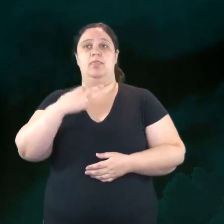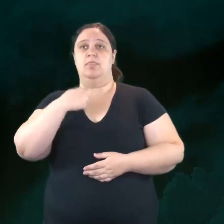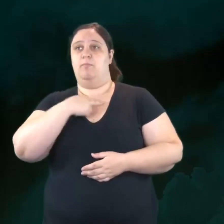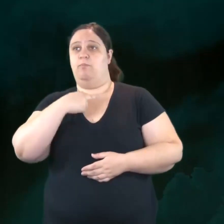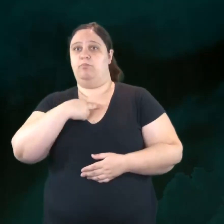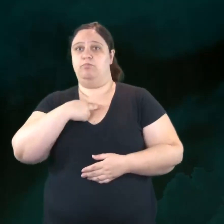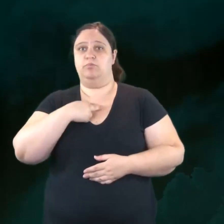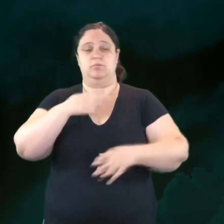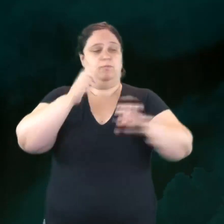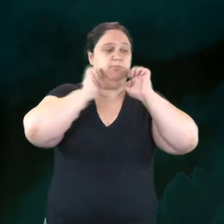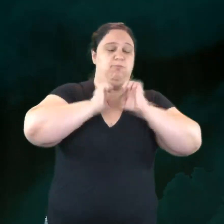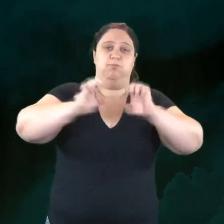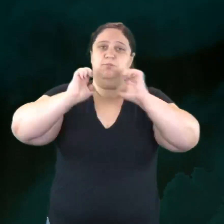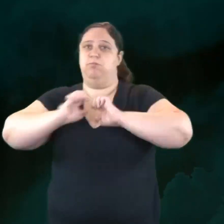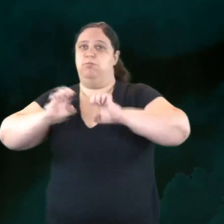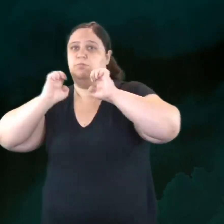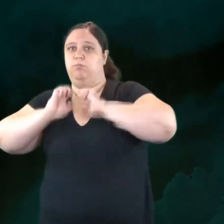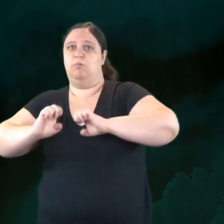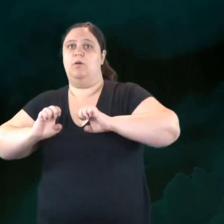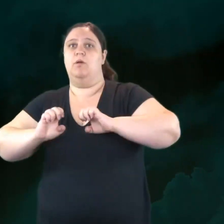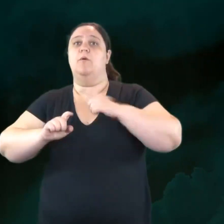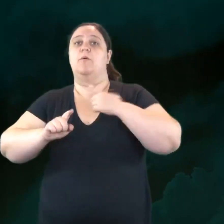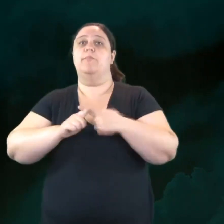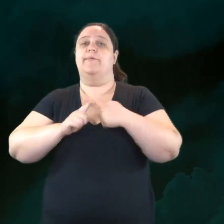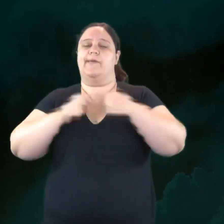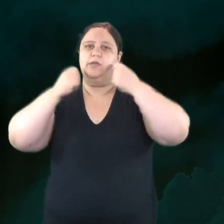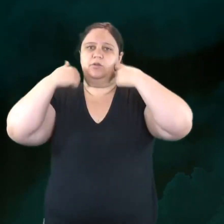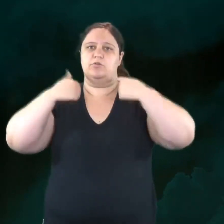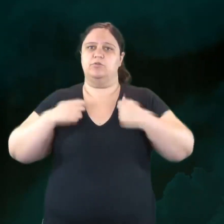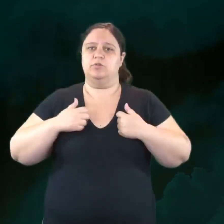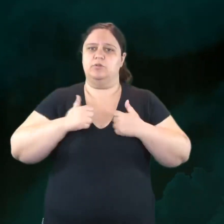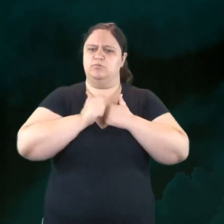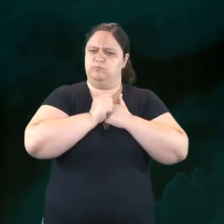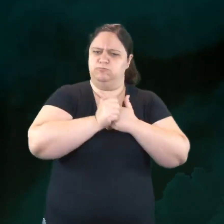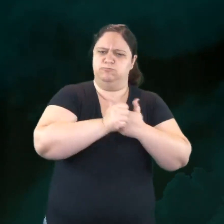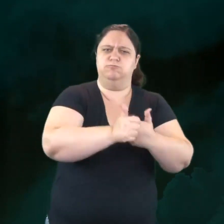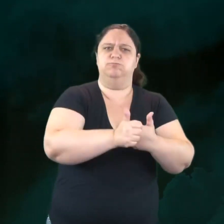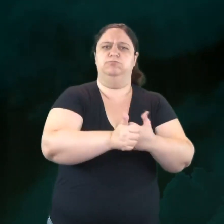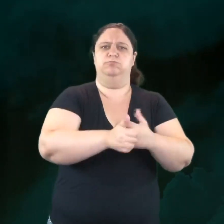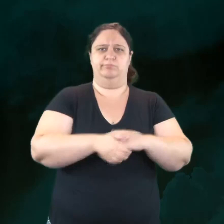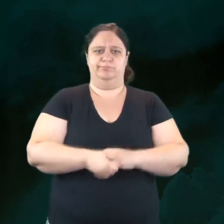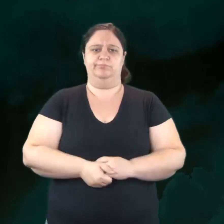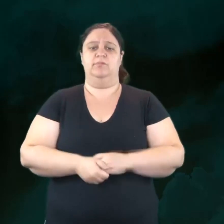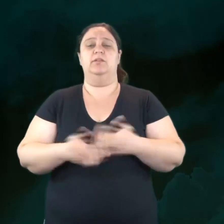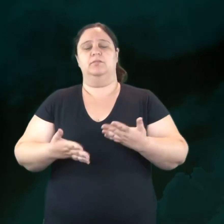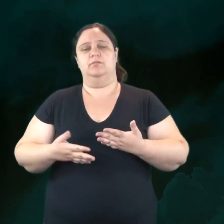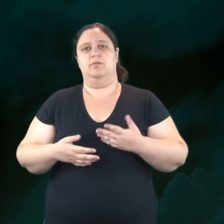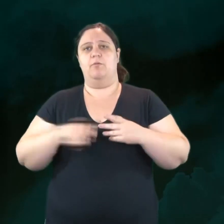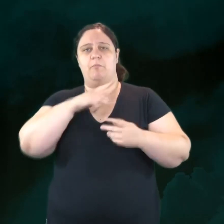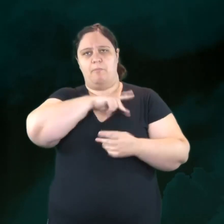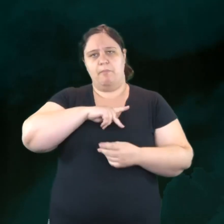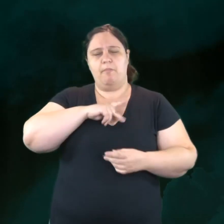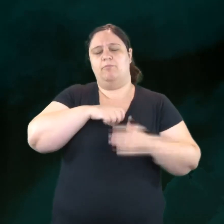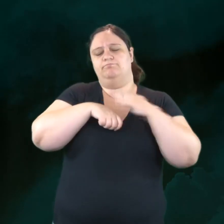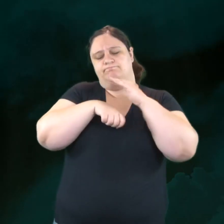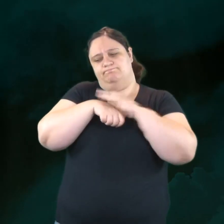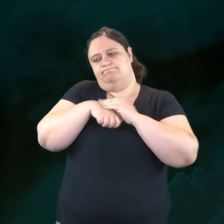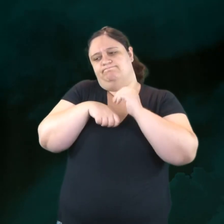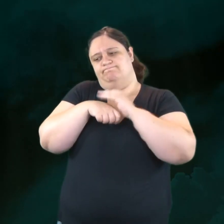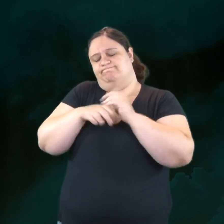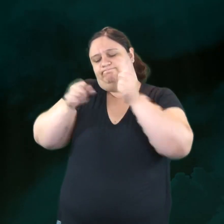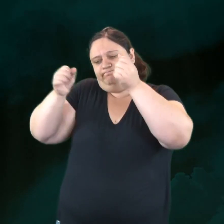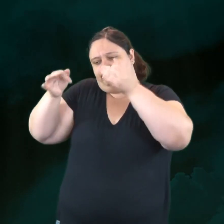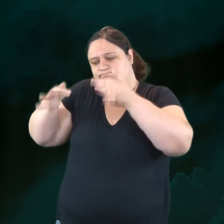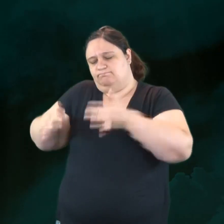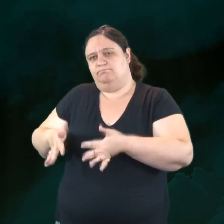aos gentios por perseguição desses judeus. Então, ali estava consolando para que eles entendam que essa